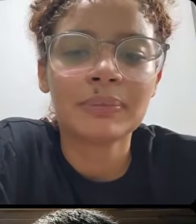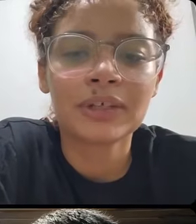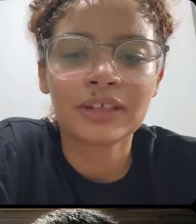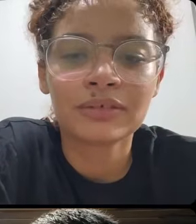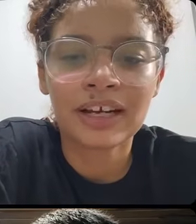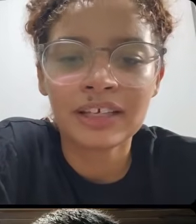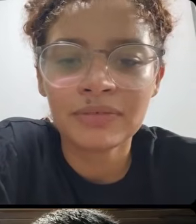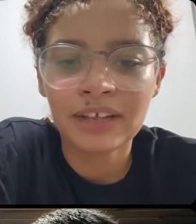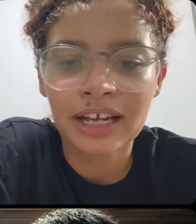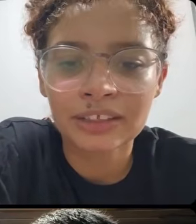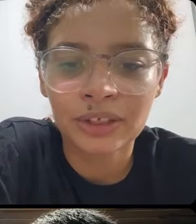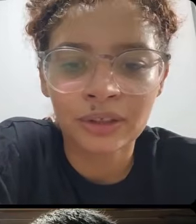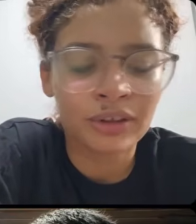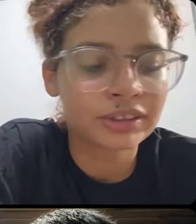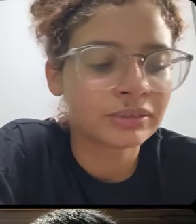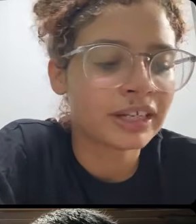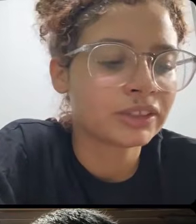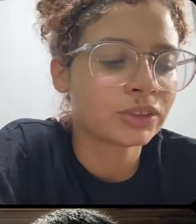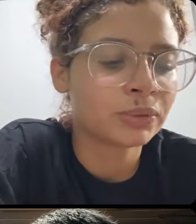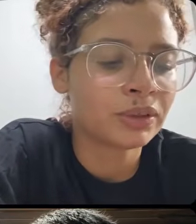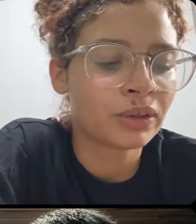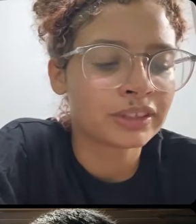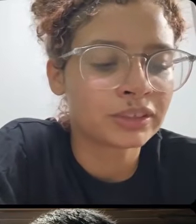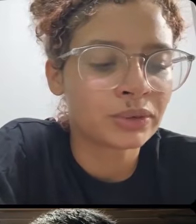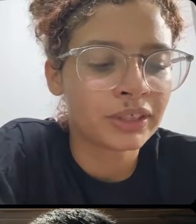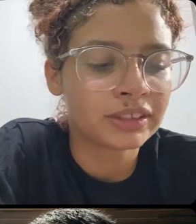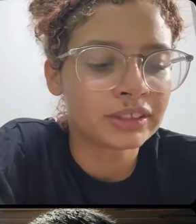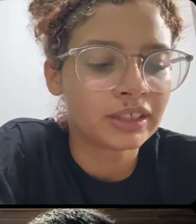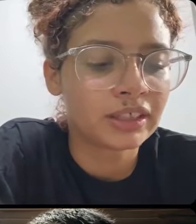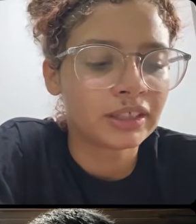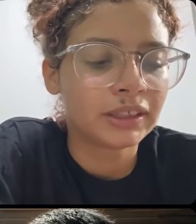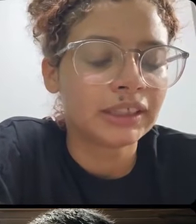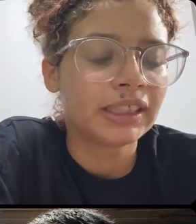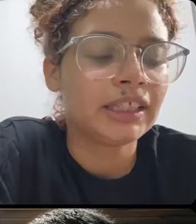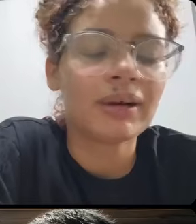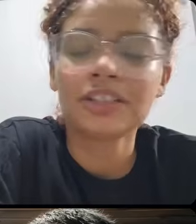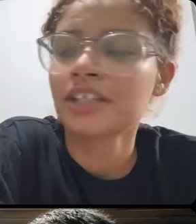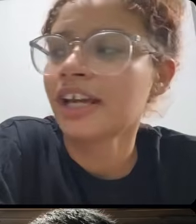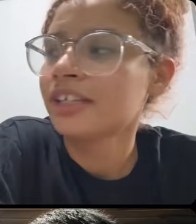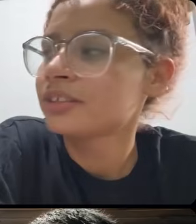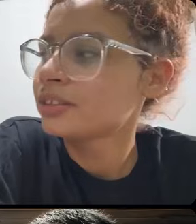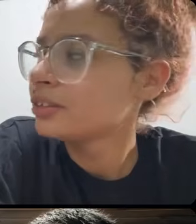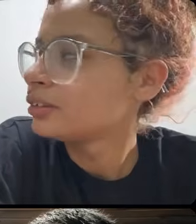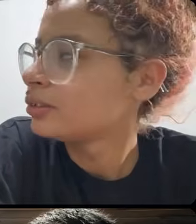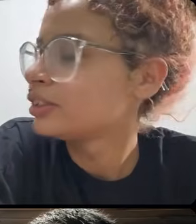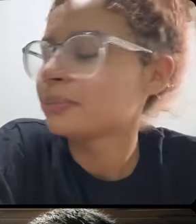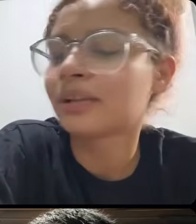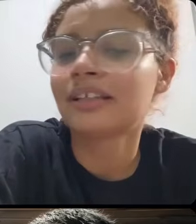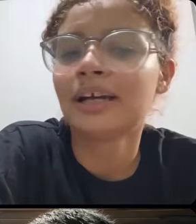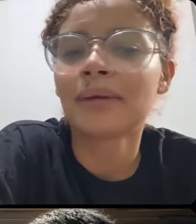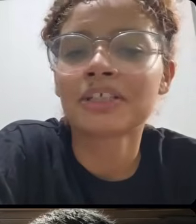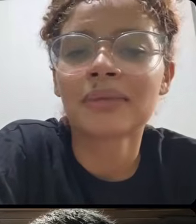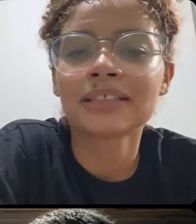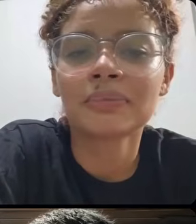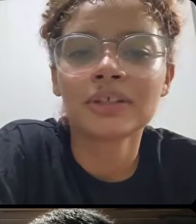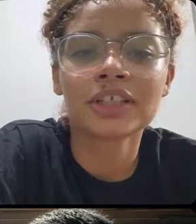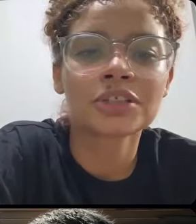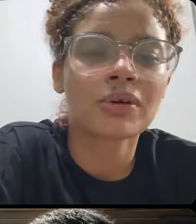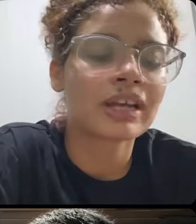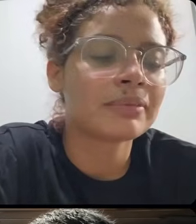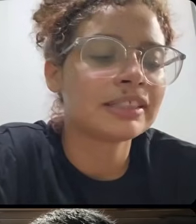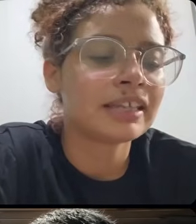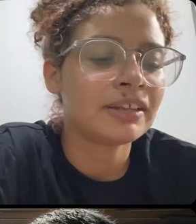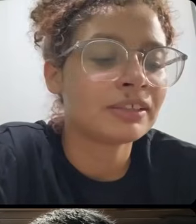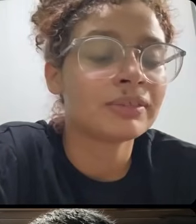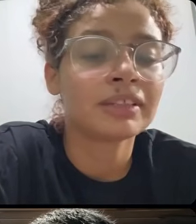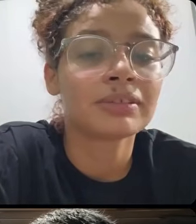vão, sabe? Porque não vai ficar só em nós, não é só sobre nós as coisas. E eu acho que é isso. O discipulado é a parte mais importante